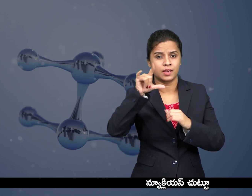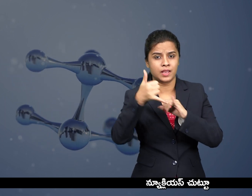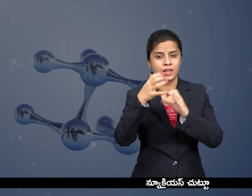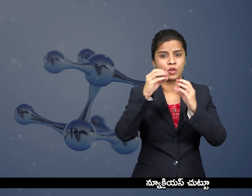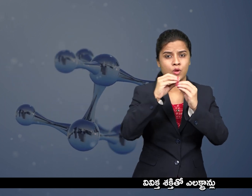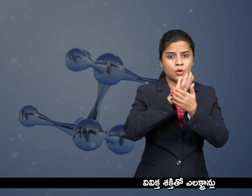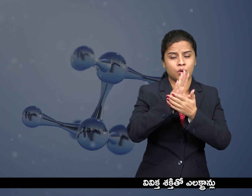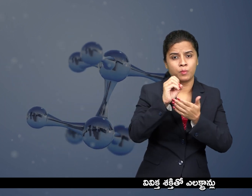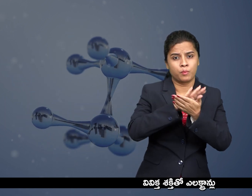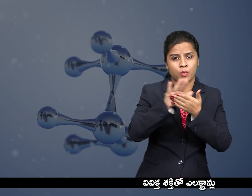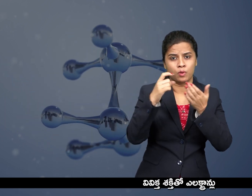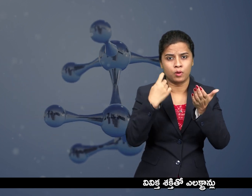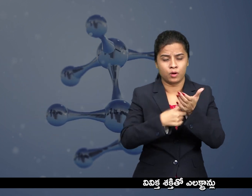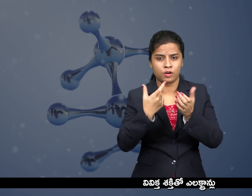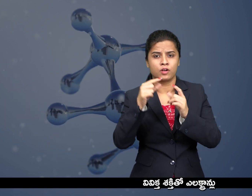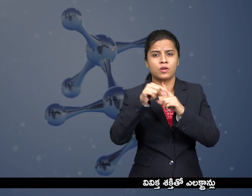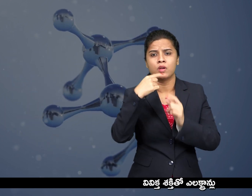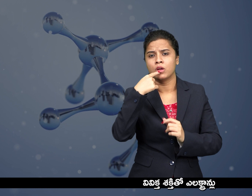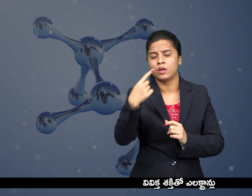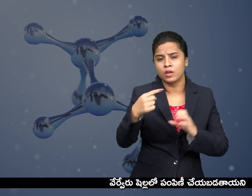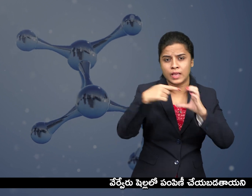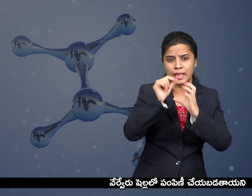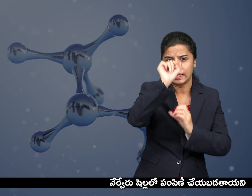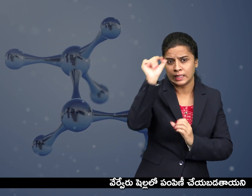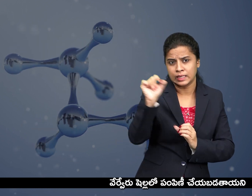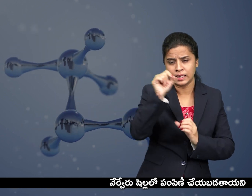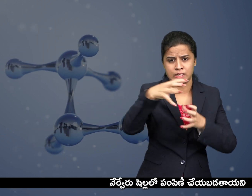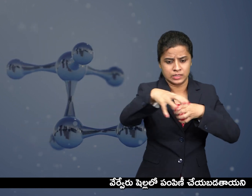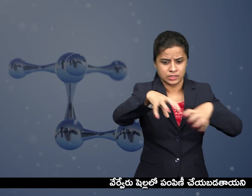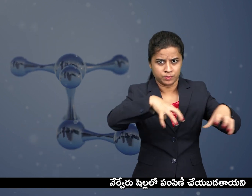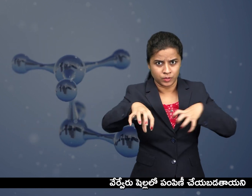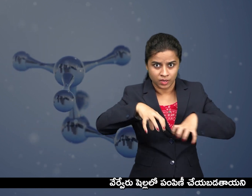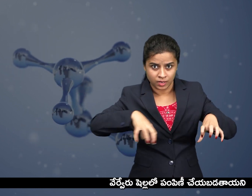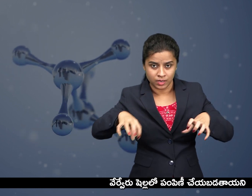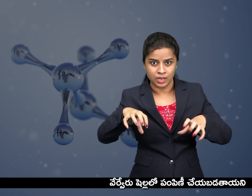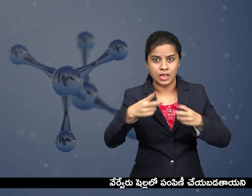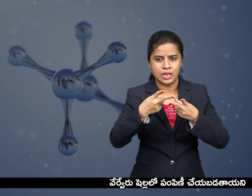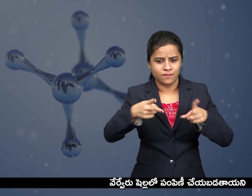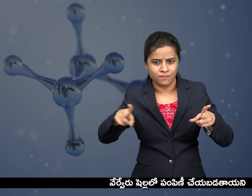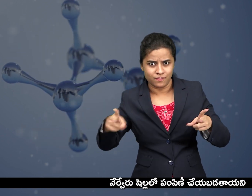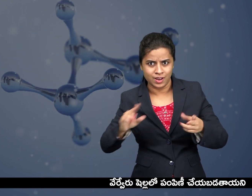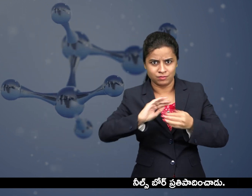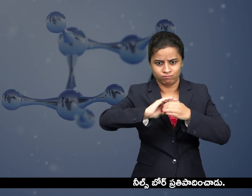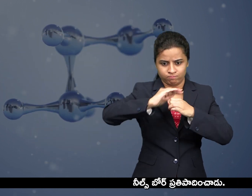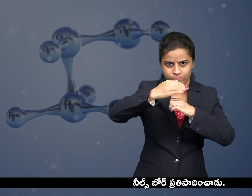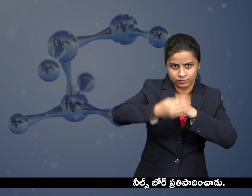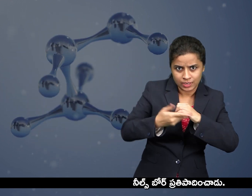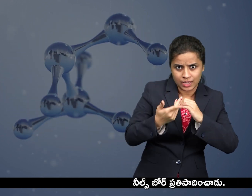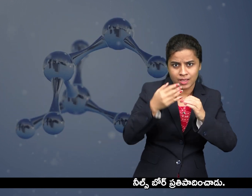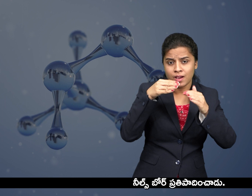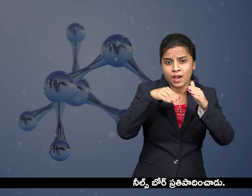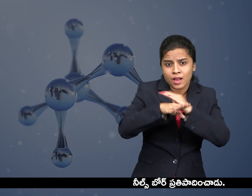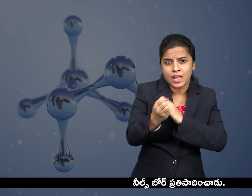న్యూక్లియస్ చుట్టూ వివిక్త శక్తితో ఎలక్ట్రాన్లు వేర్వేరు షెల్లలో పంపిణీ చేయబడతాయని నీల్స్